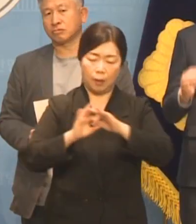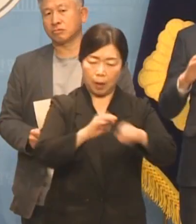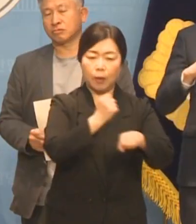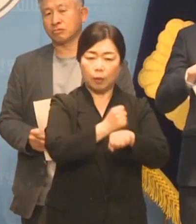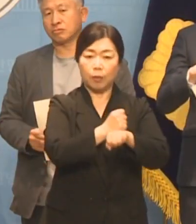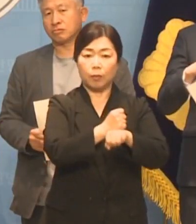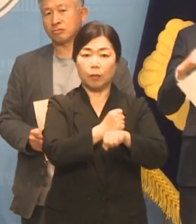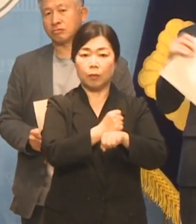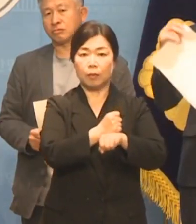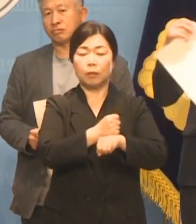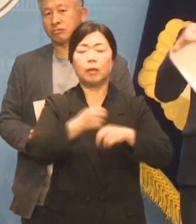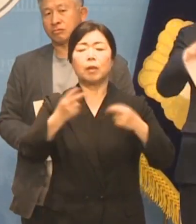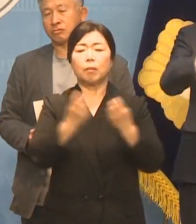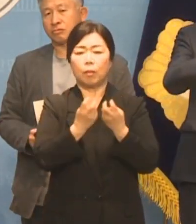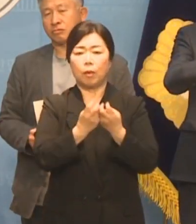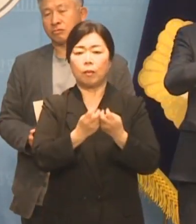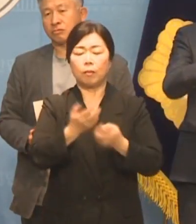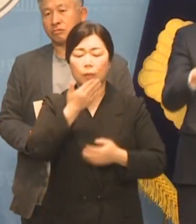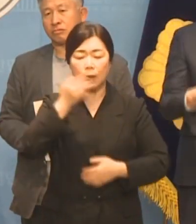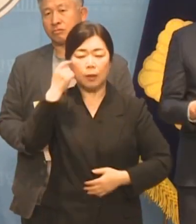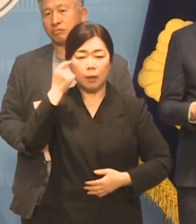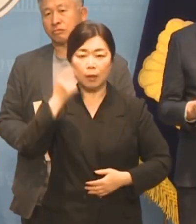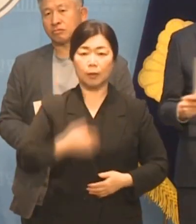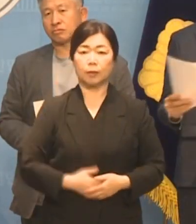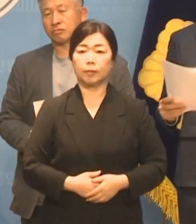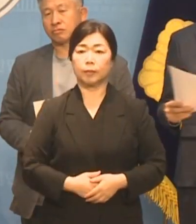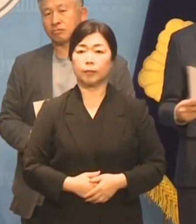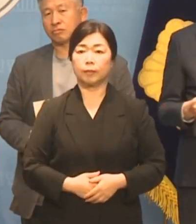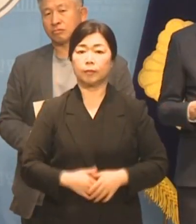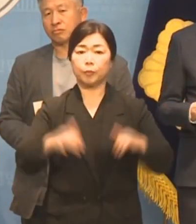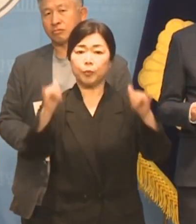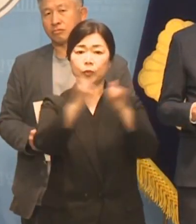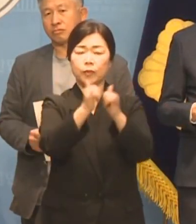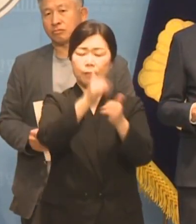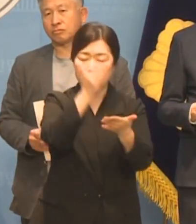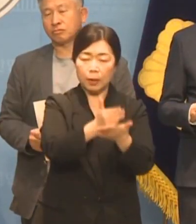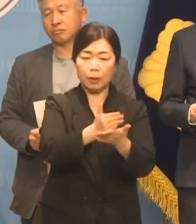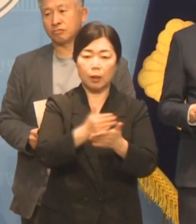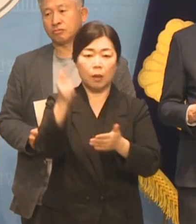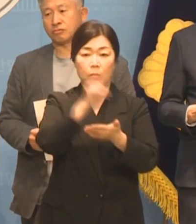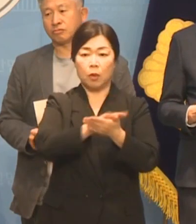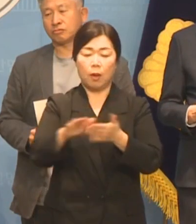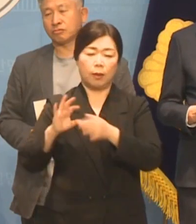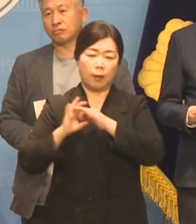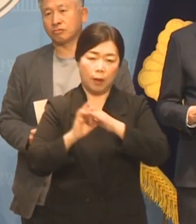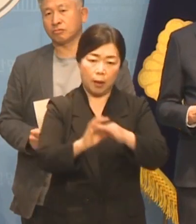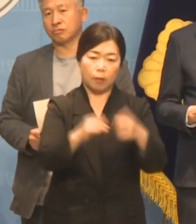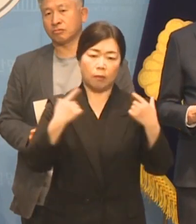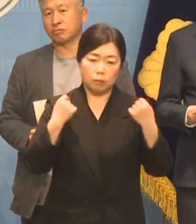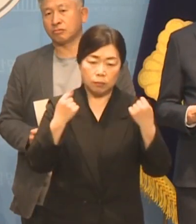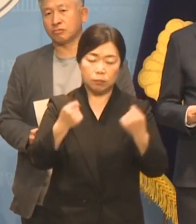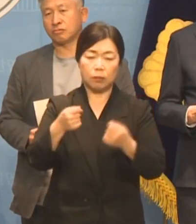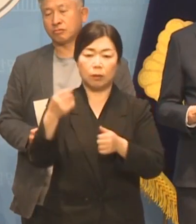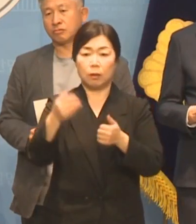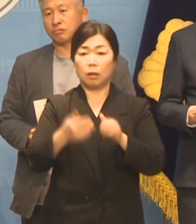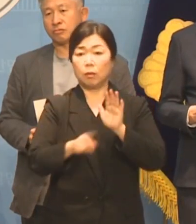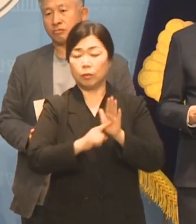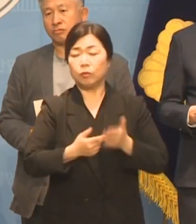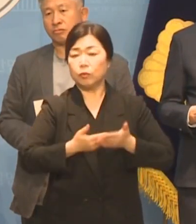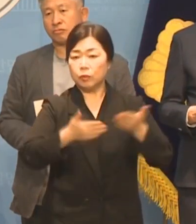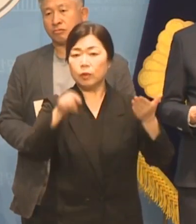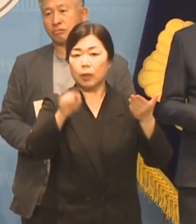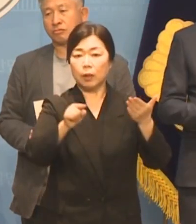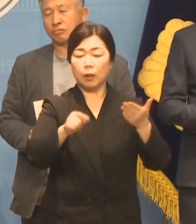길로 나아가야 한다고 생각합니다. 전쟁을 막고 평화를 제도화하는 것만이